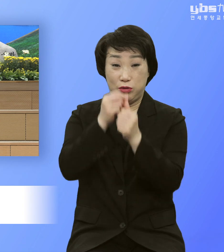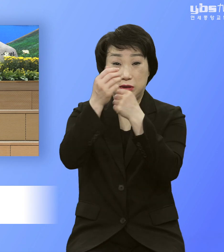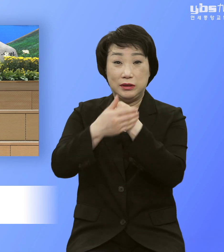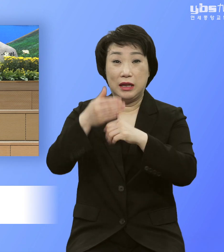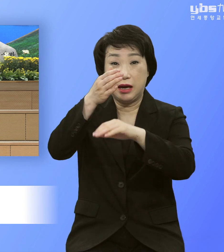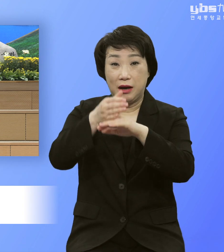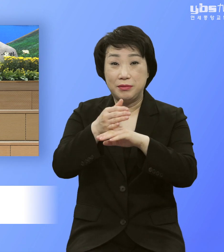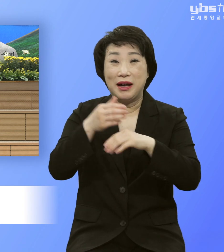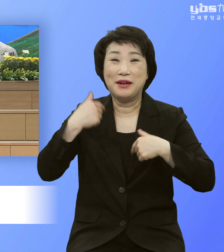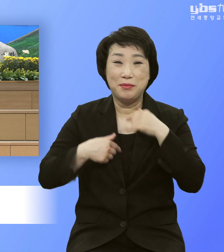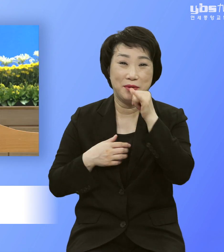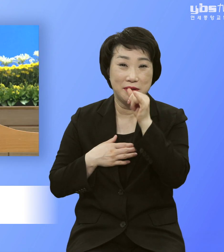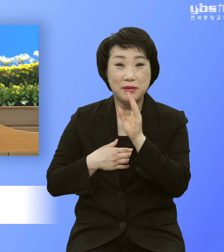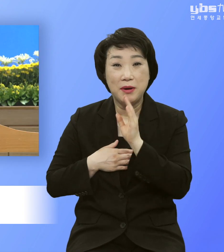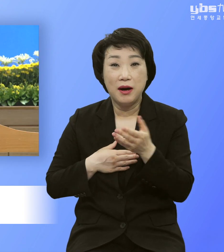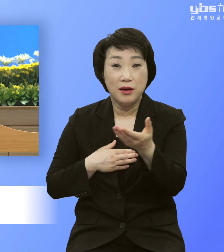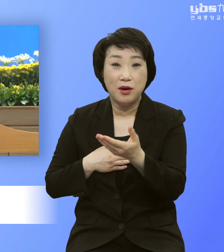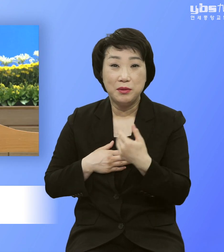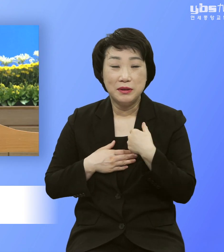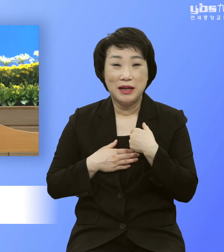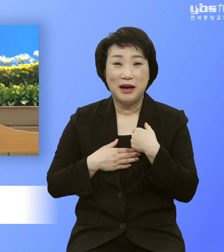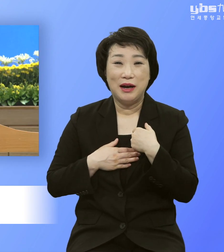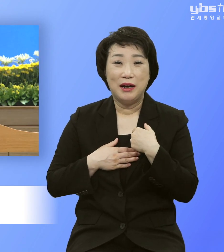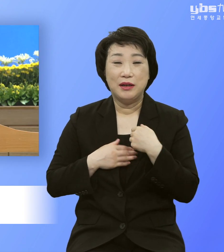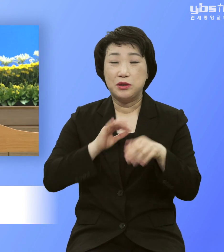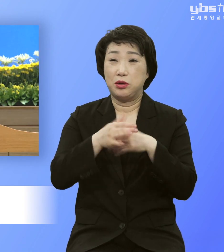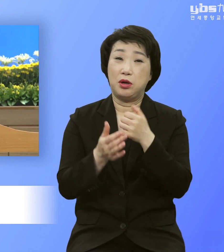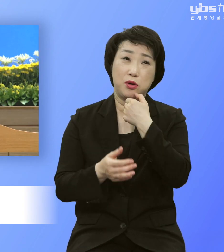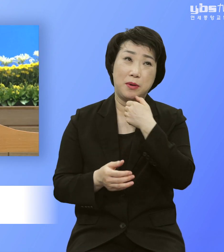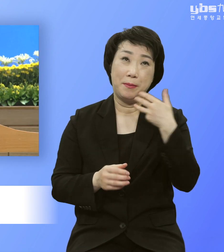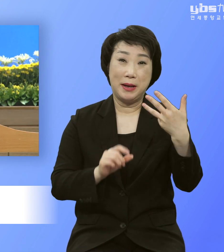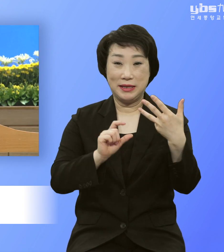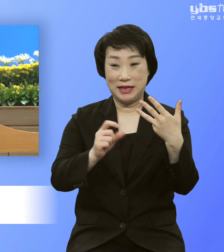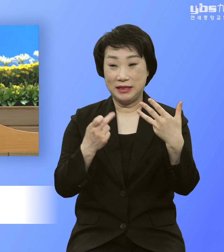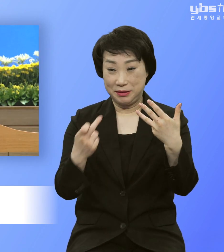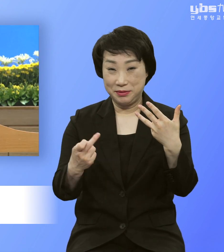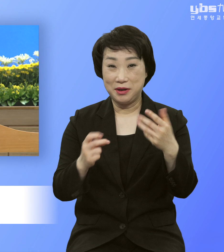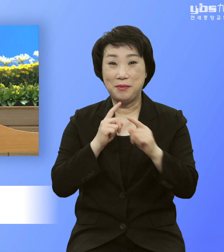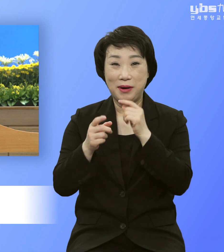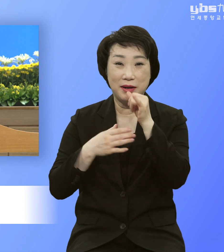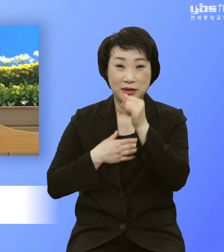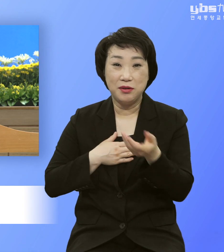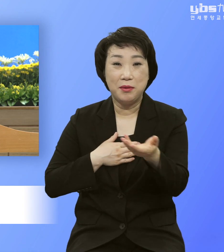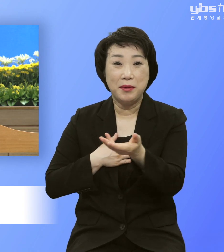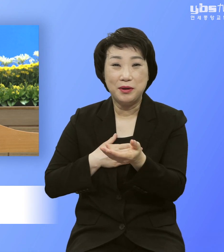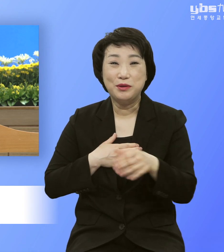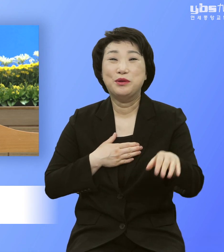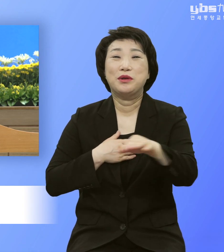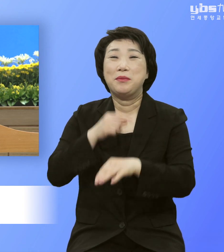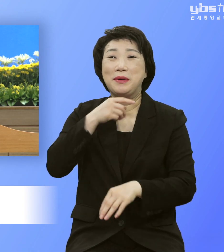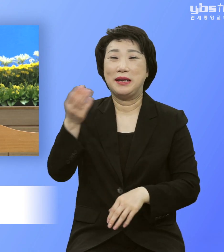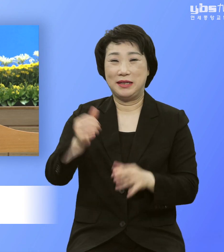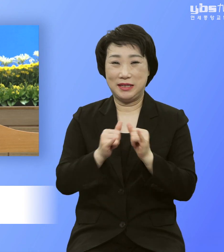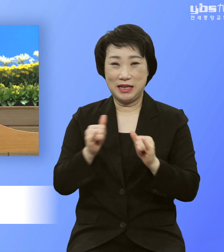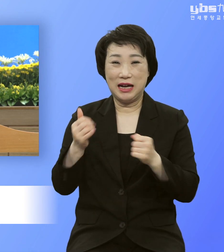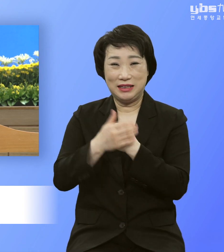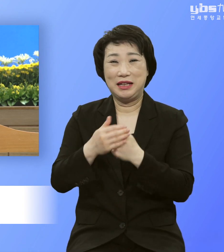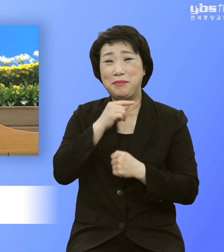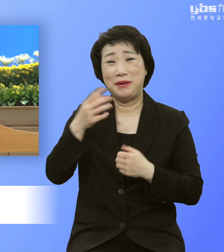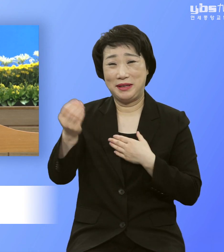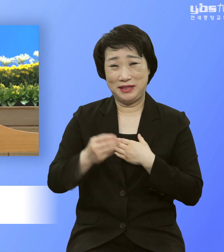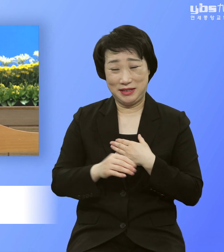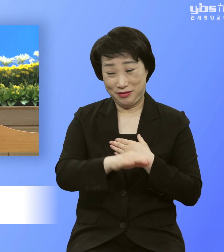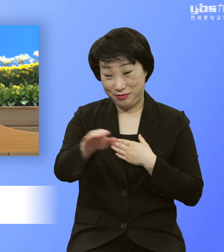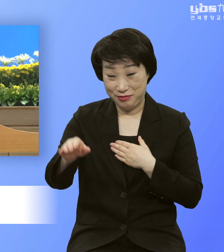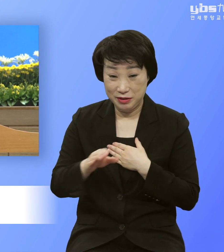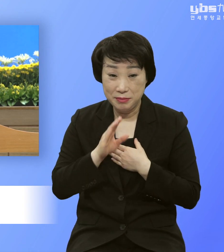은혜에 감사해서 기쁘면 로마서 8장 12절에는 말씀대로 빚진 자로 돼. 은혜에 빚졌다 이